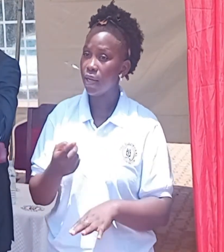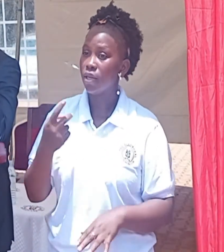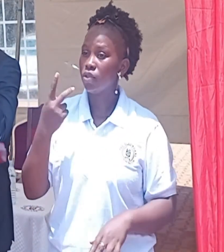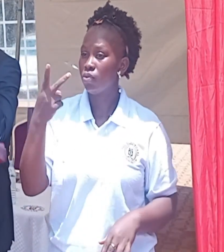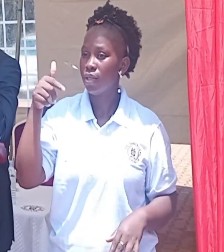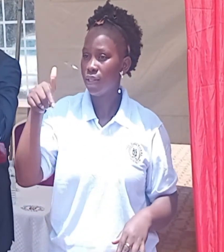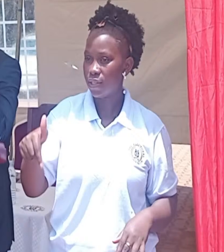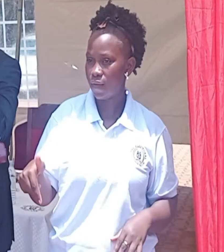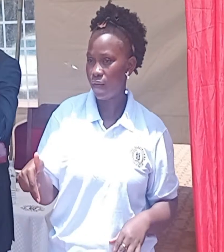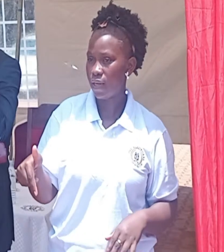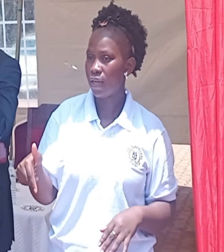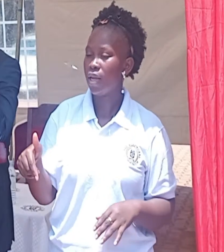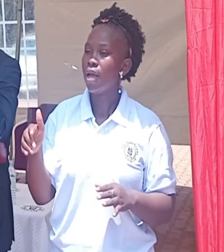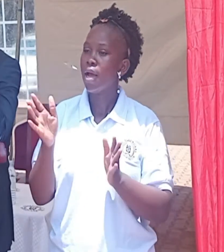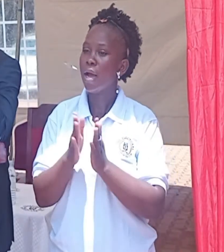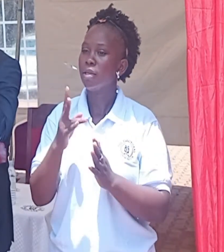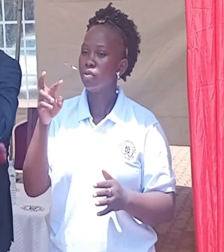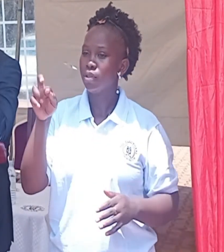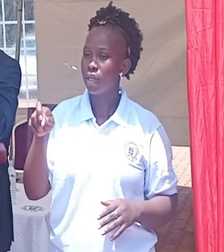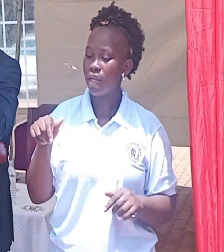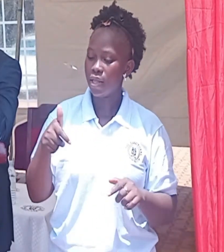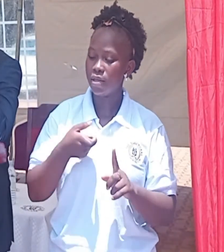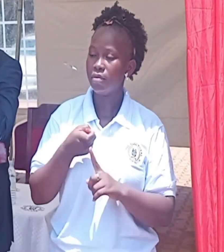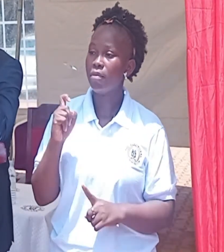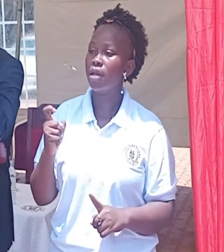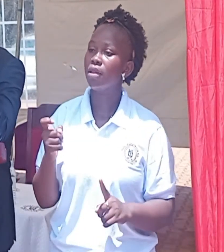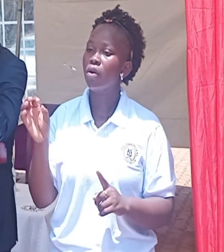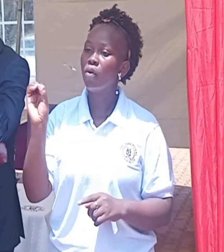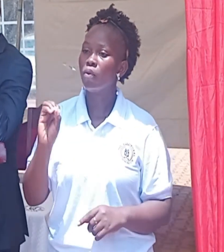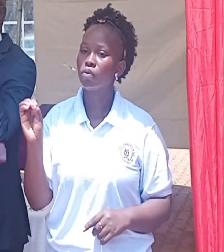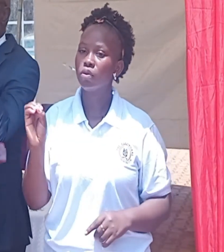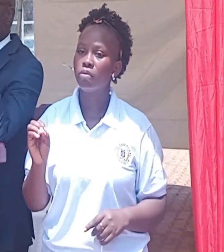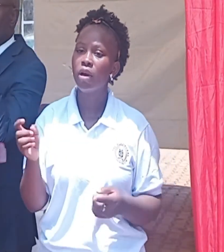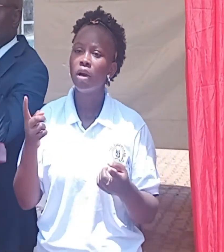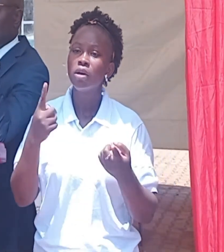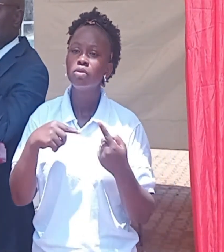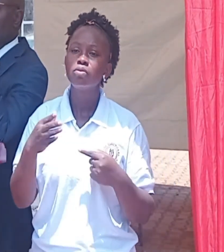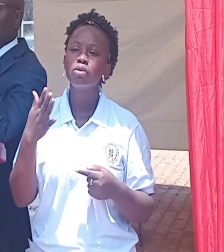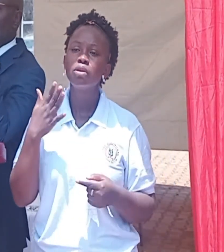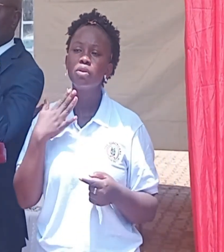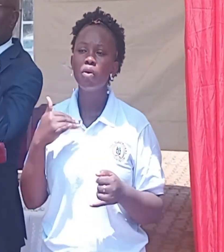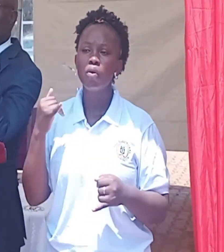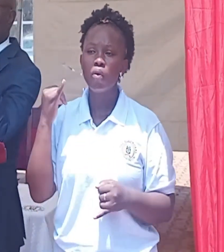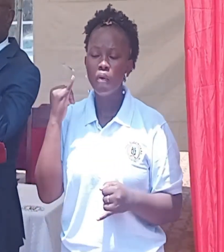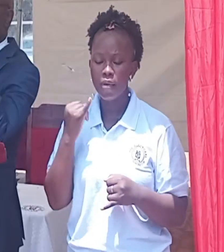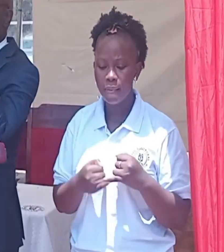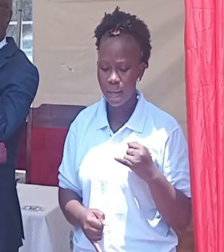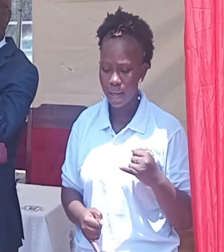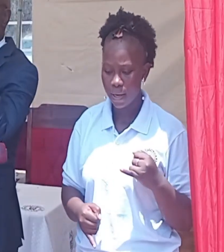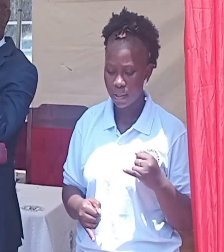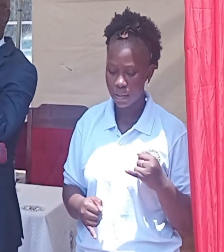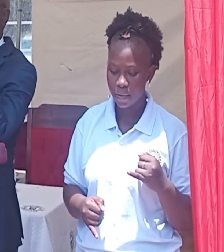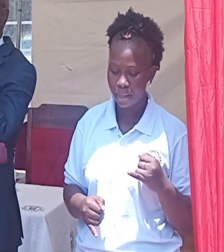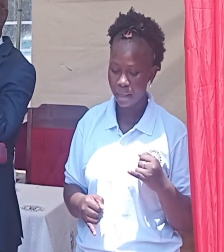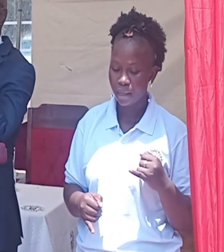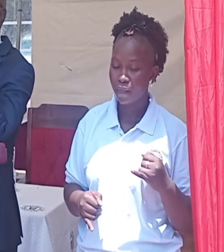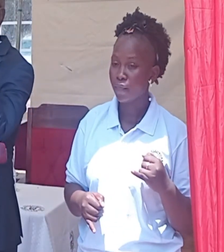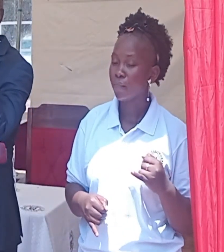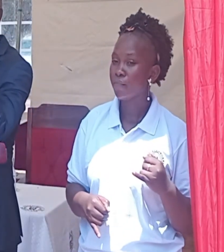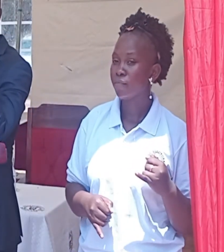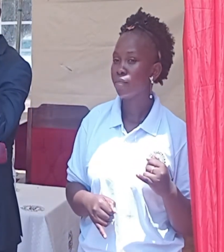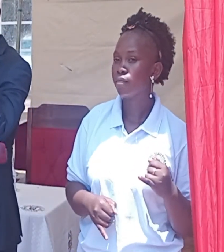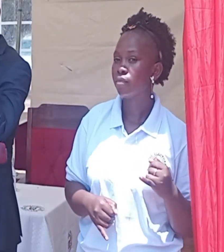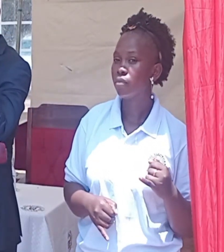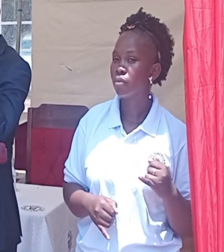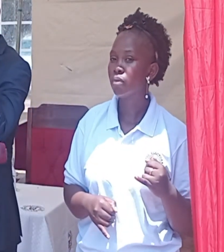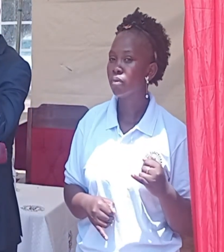27 n'ennaku 28 omwezi guno gw'ekumi. Tulina okukomekereza kwegamba